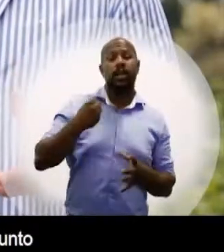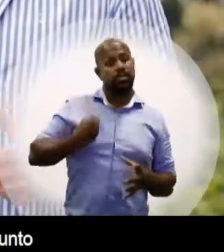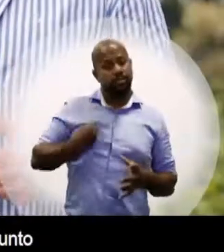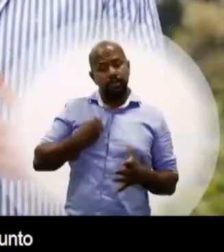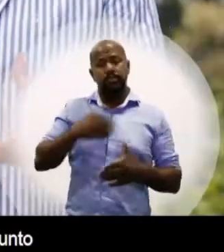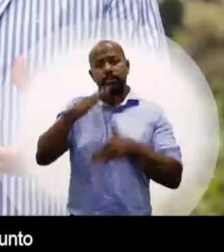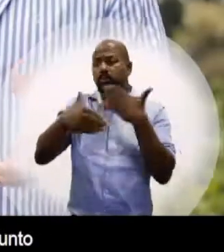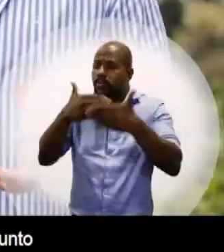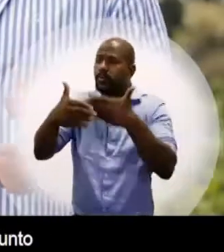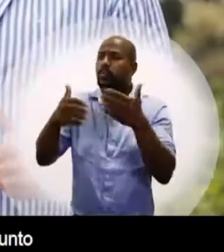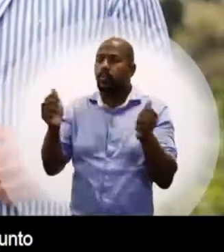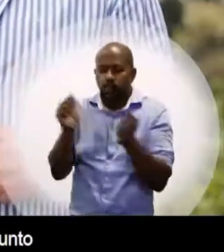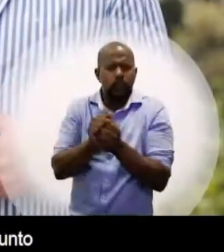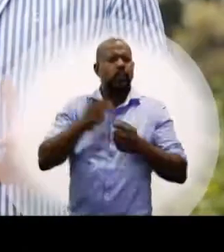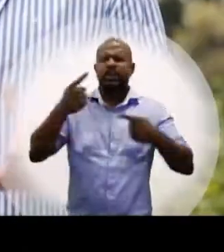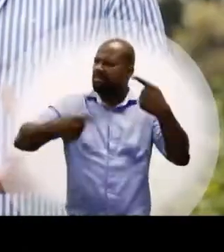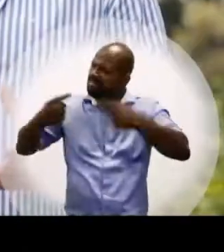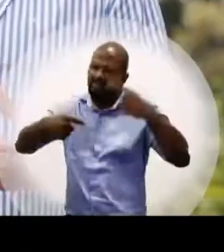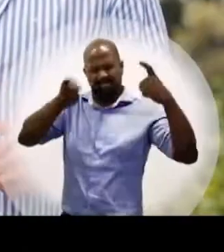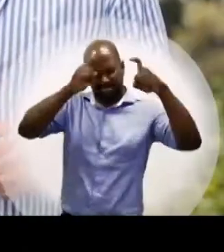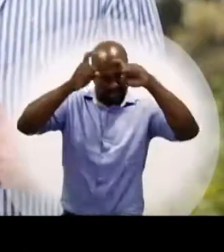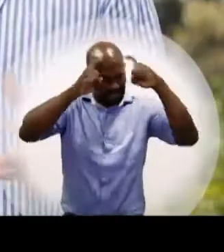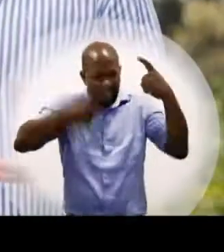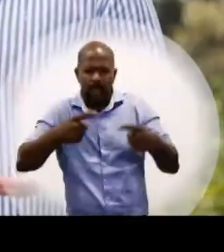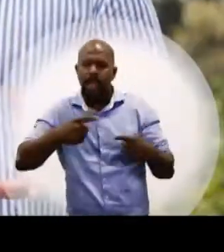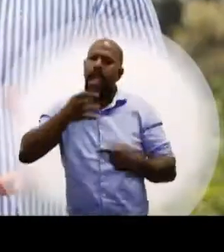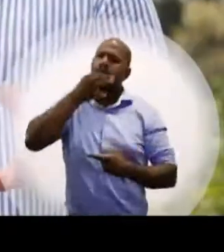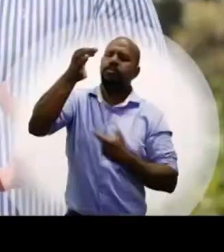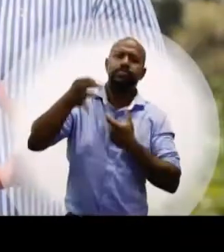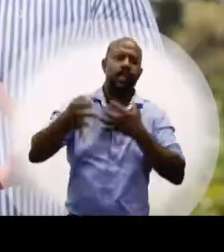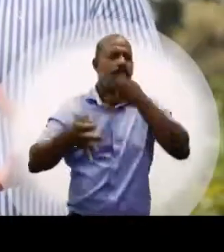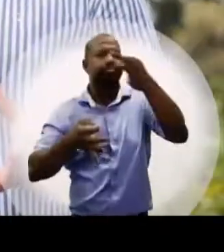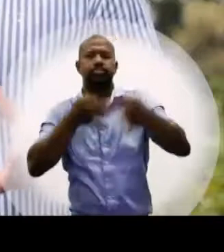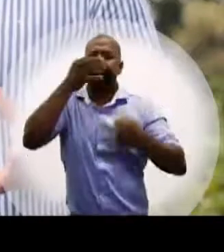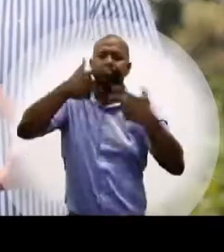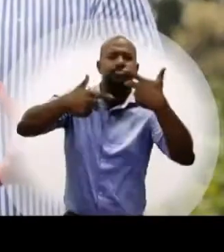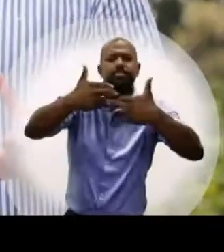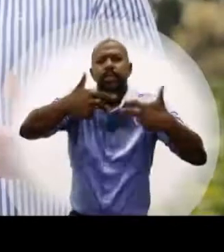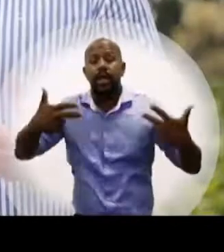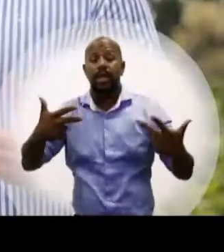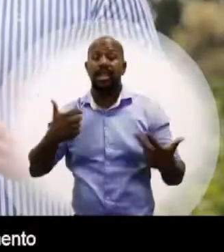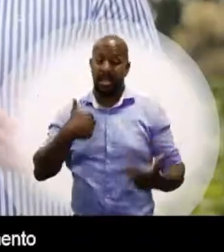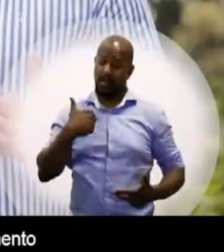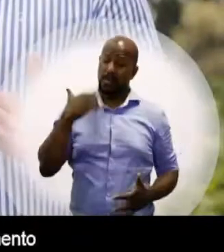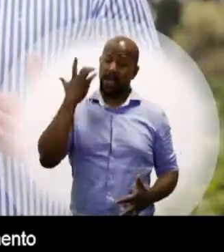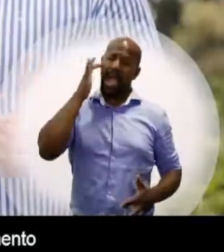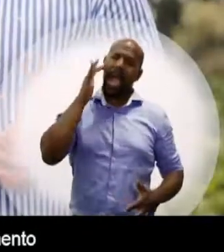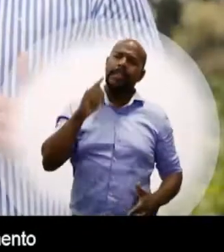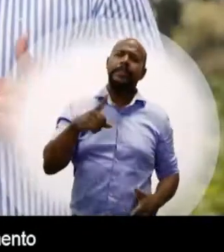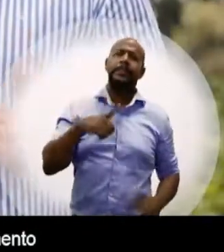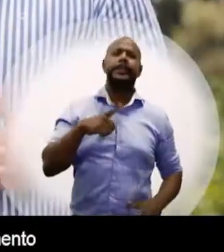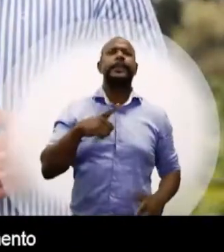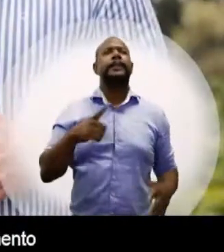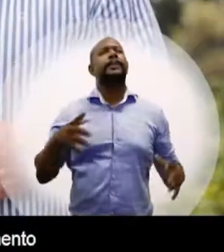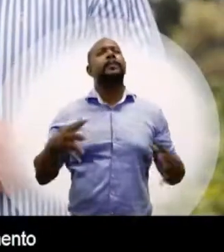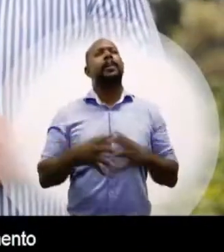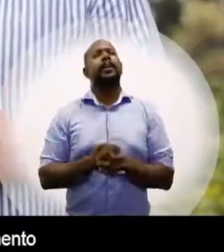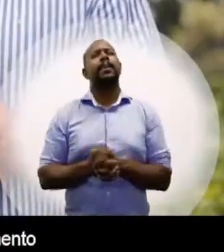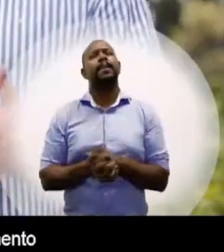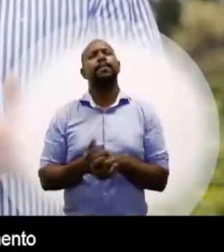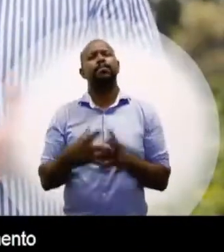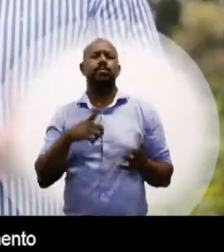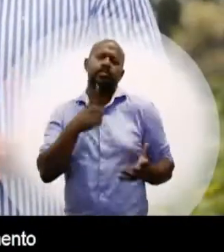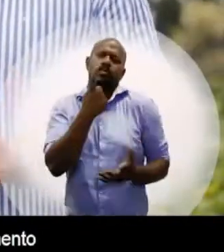participa e constrói junto e discute e levanta diversas situações. E eu acho que existe uma